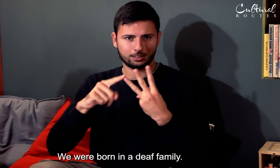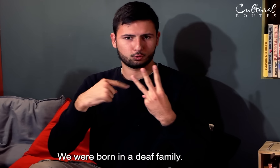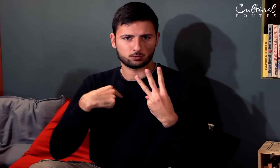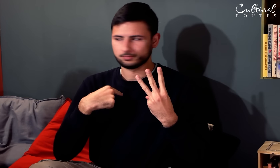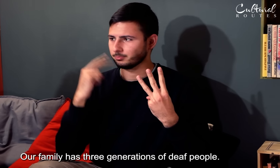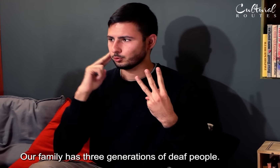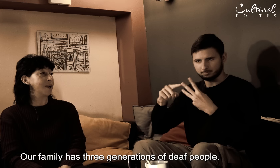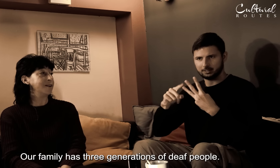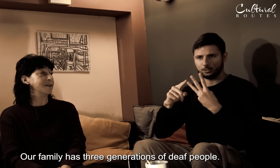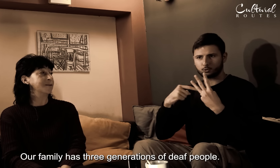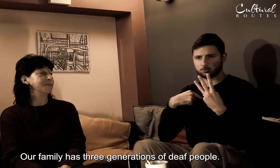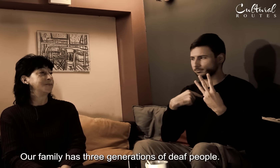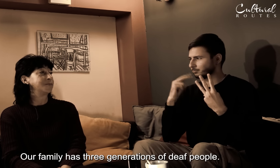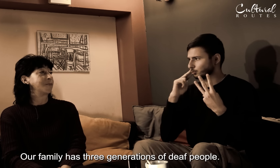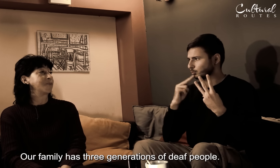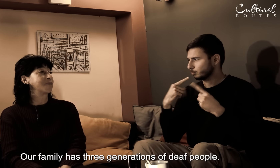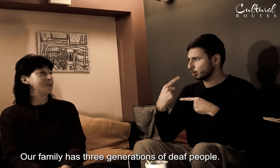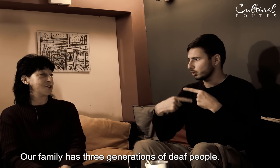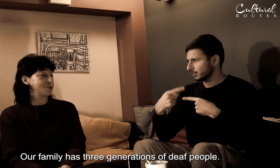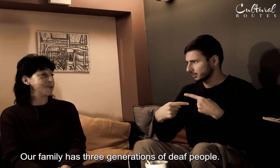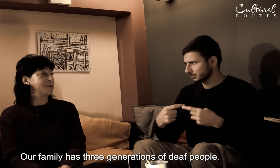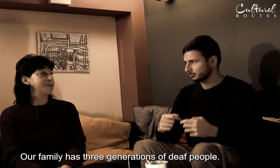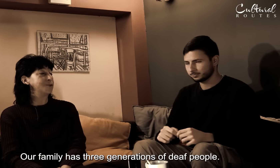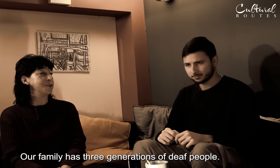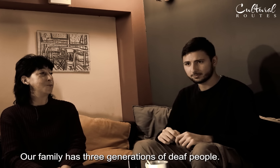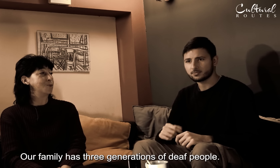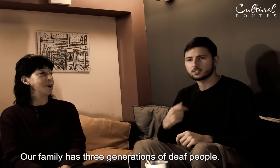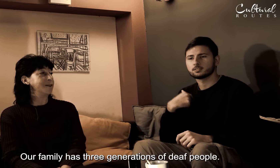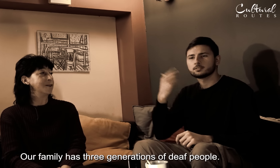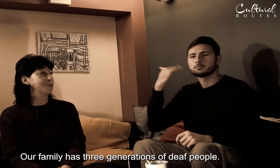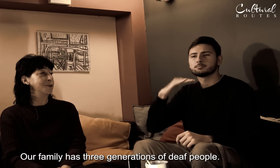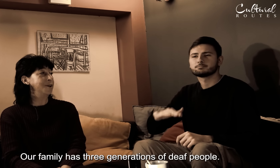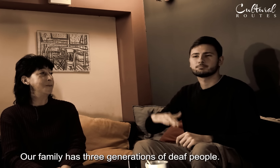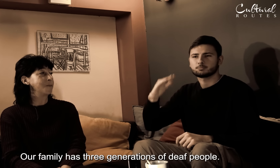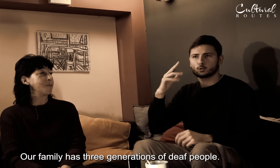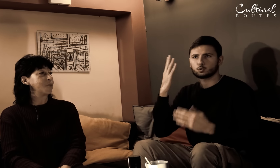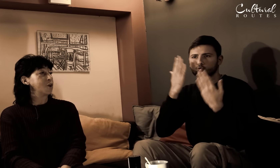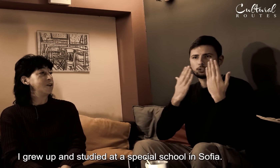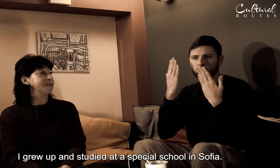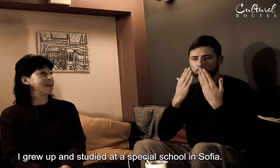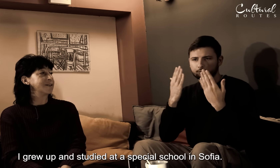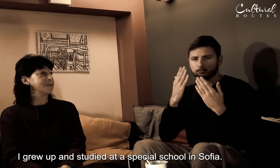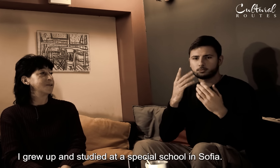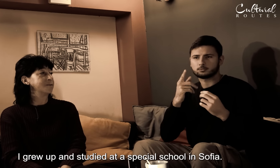Три поколения, нашето семейство е три поколения глухи. Израснал съм в